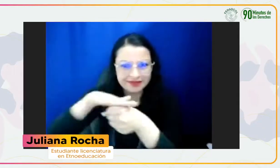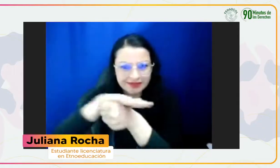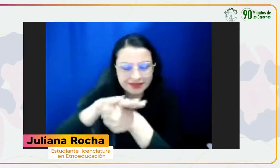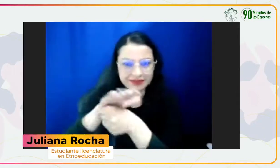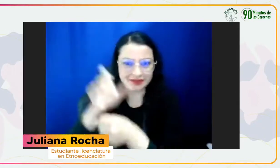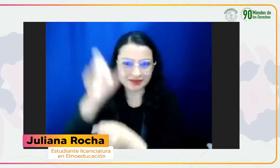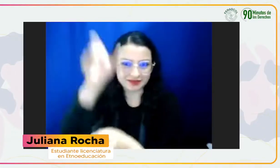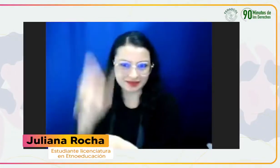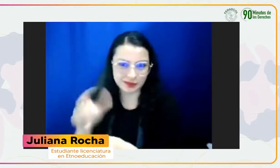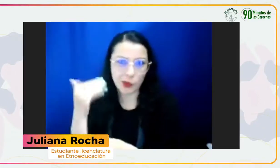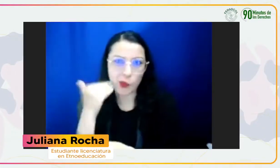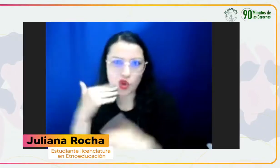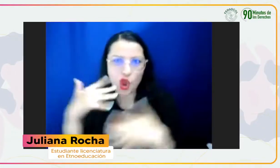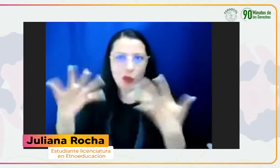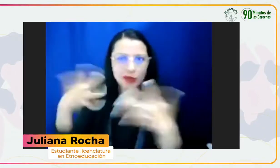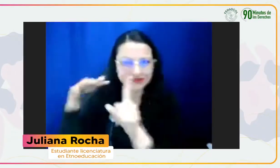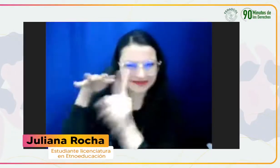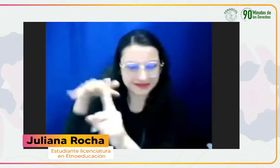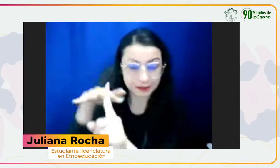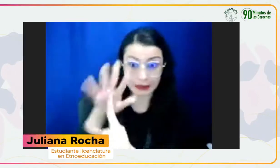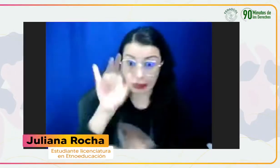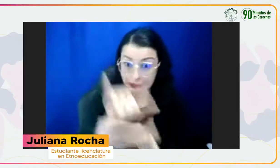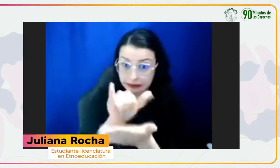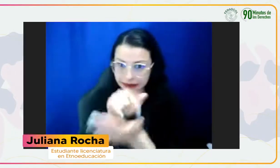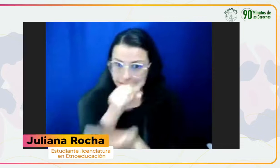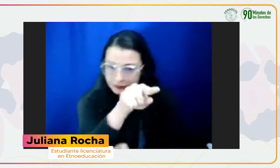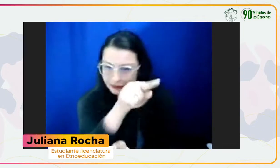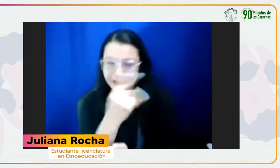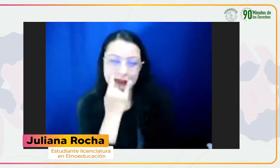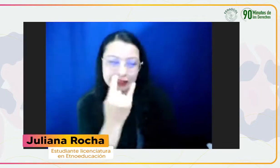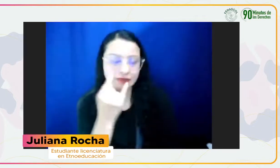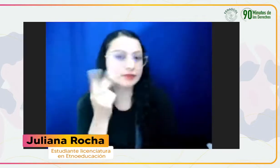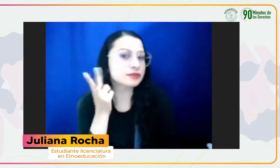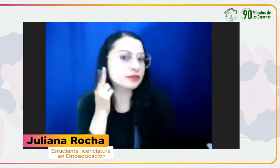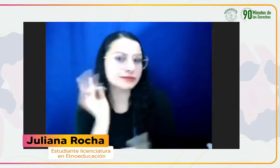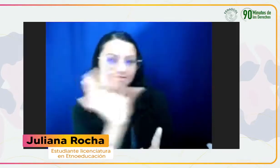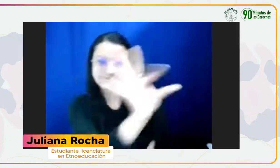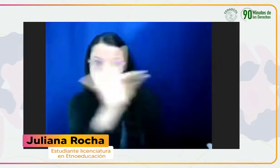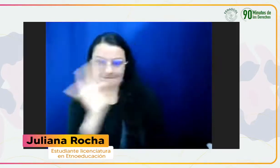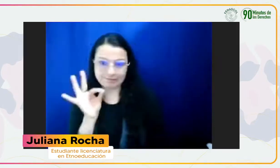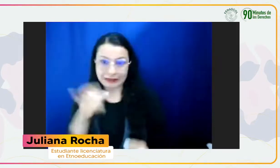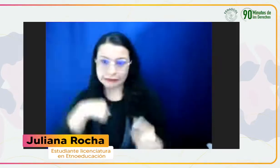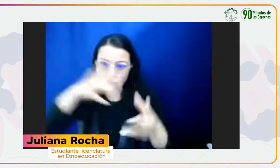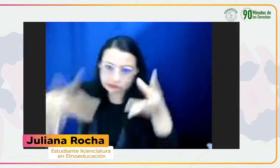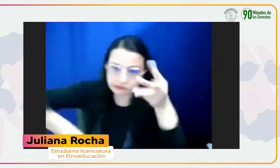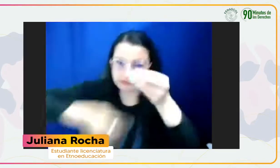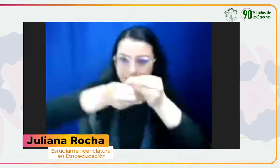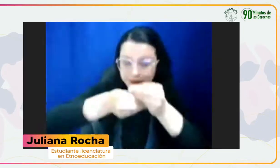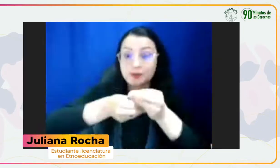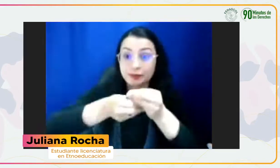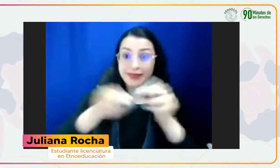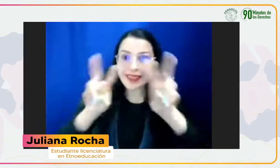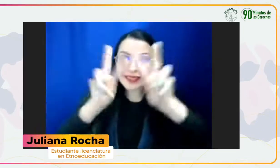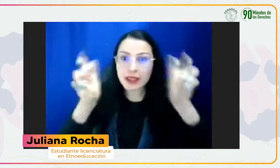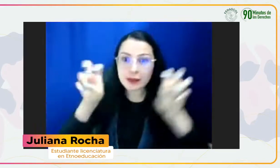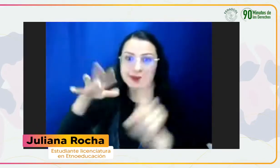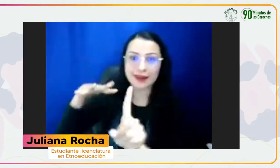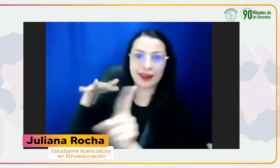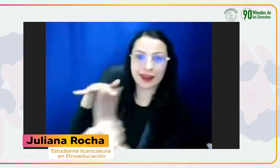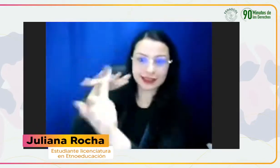este momento y la situación, digamos que el tema de las mujeres y cómo es el tema de la incidencia, algo muy importante que decía María, que quiero